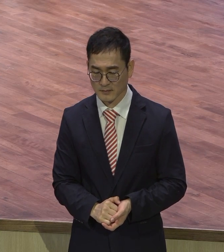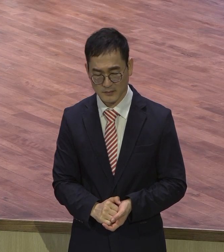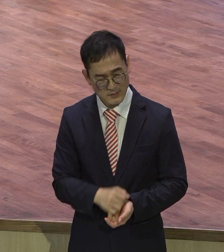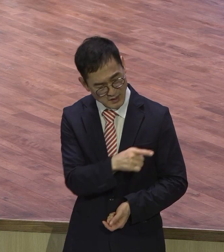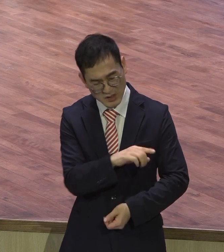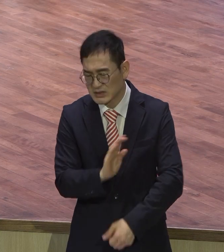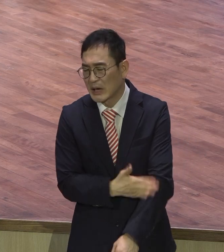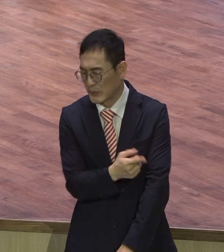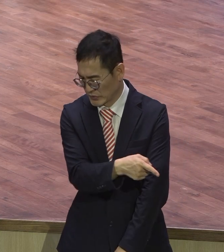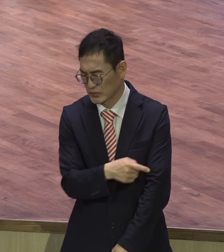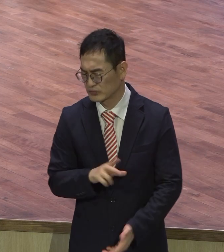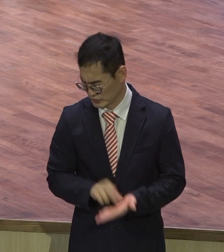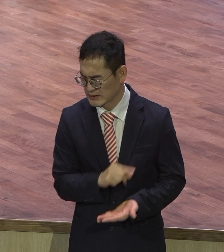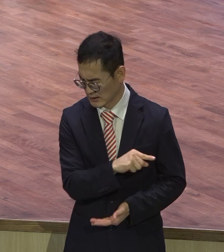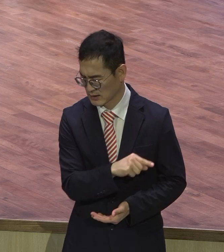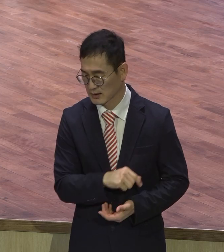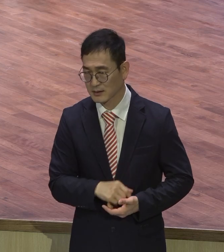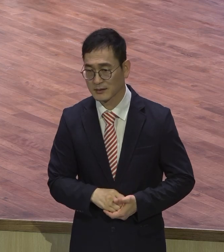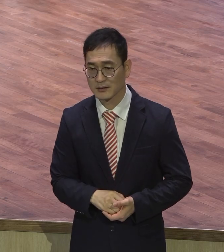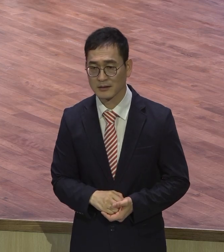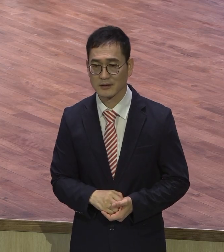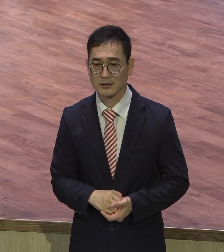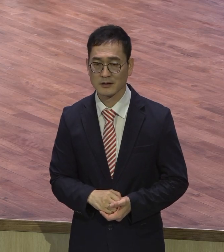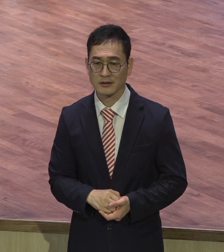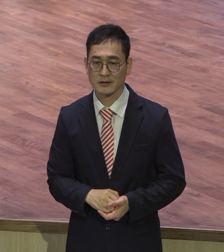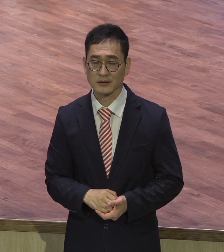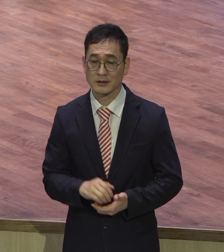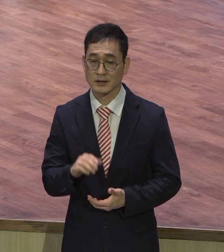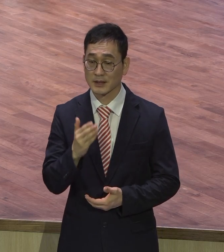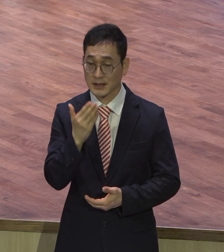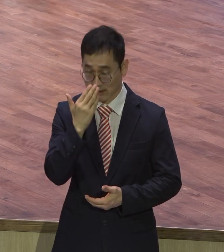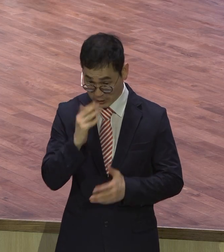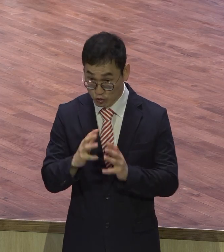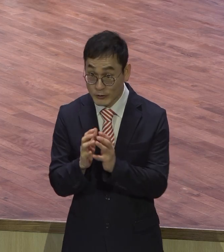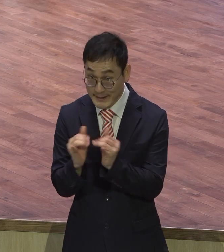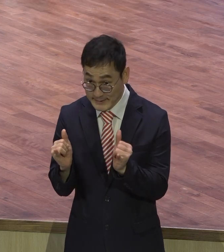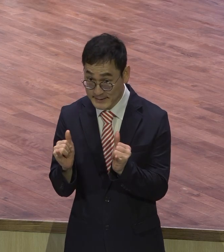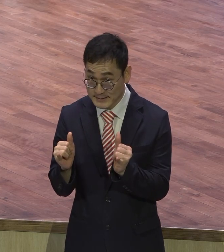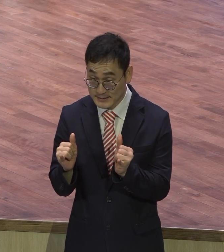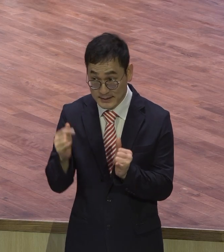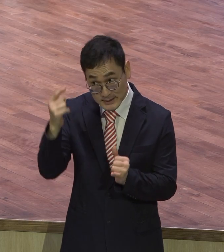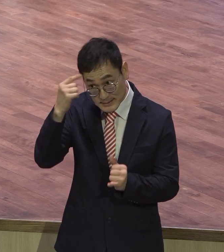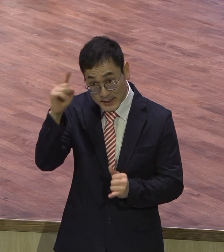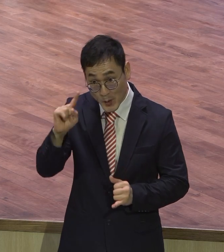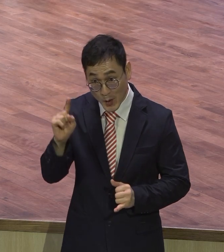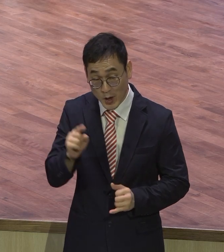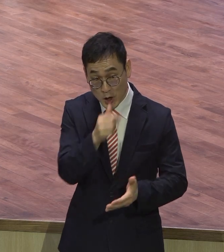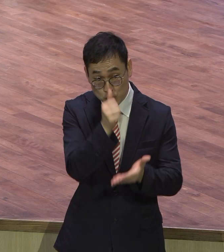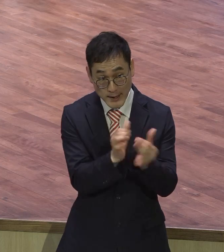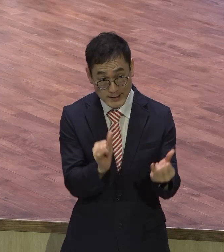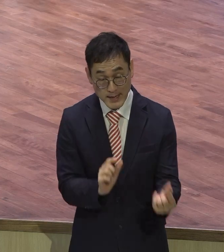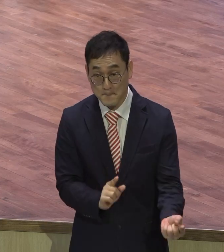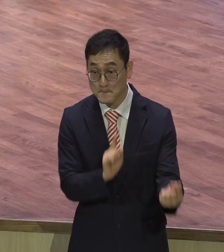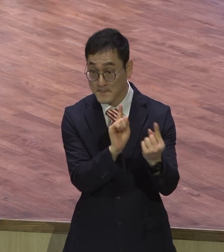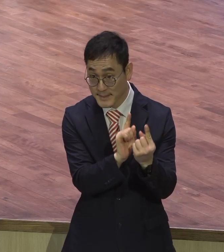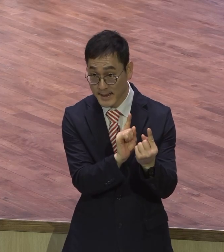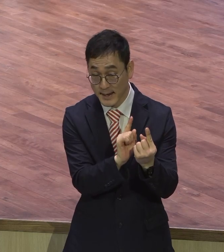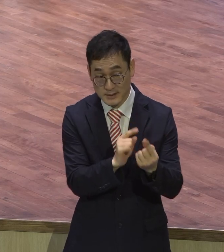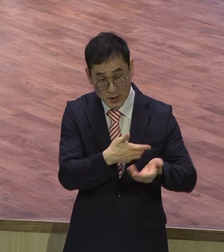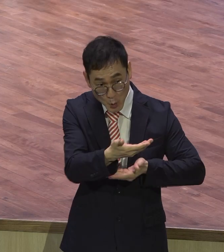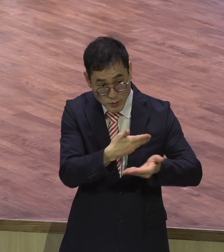따졌어요. 유대인들은요 죄인들하고 교제하는 거